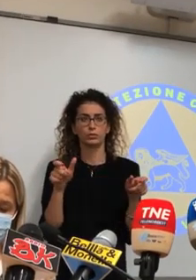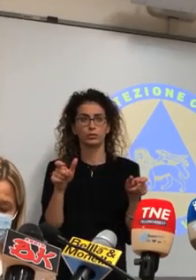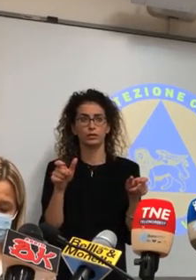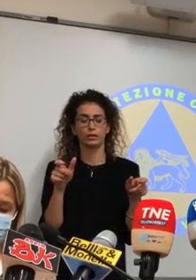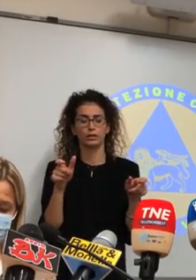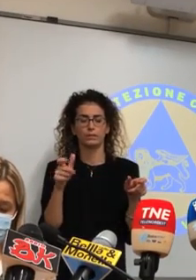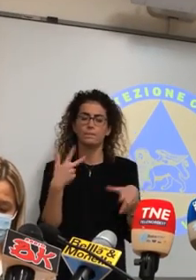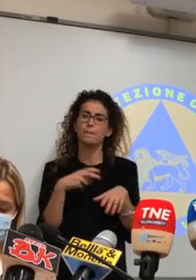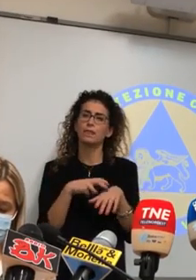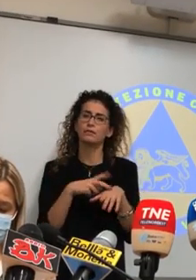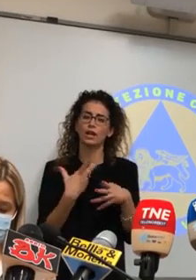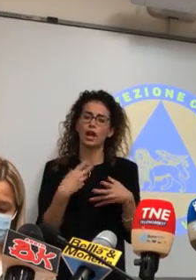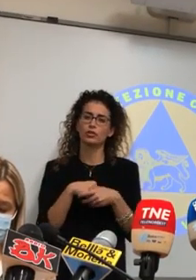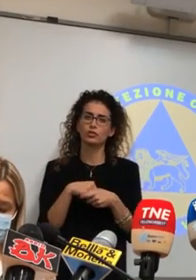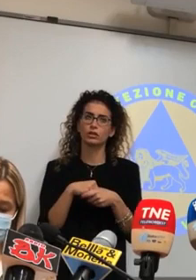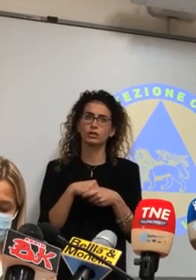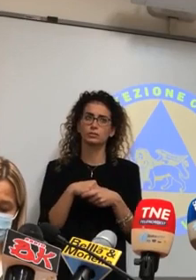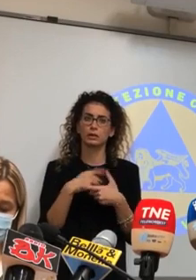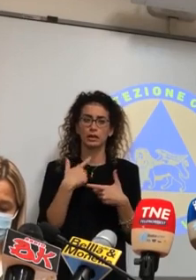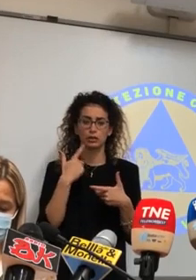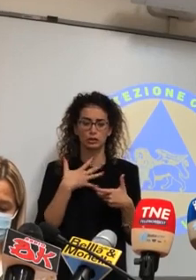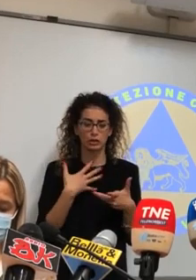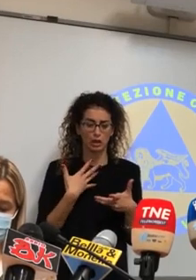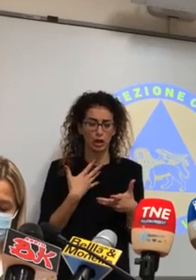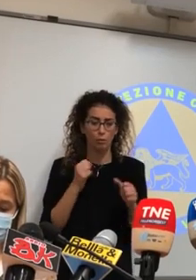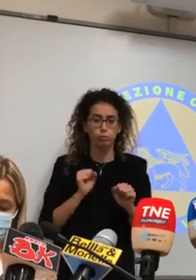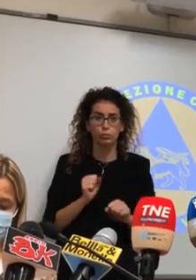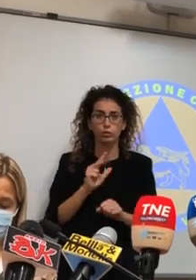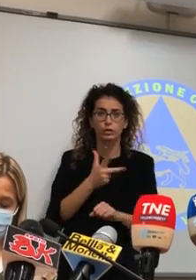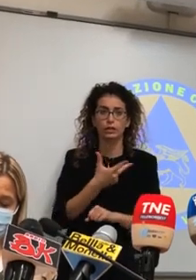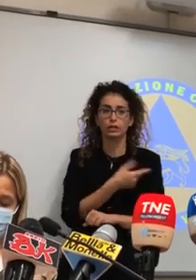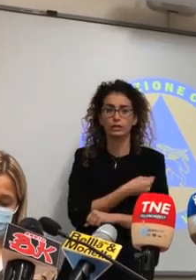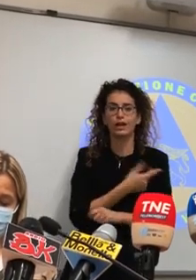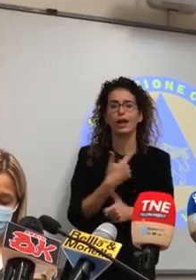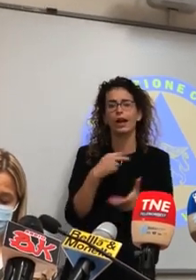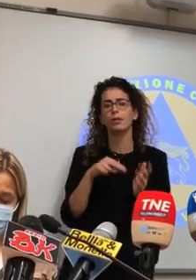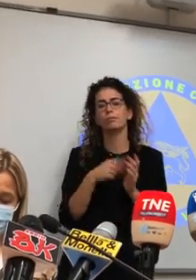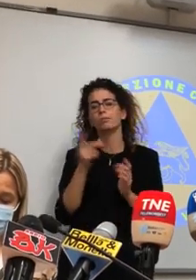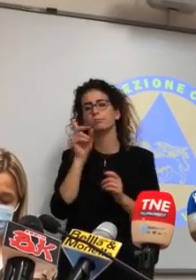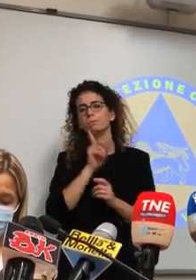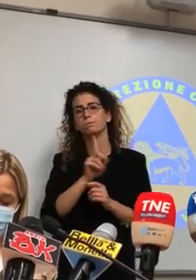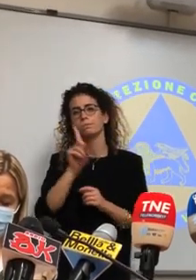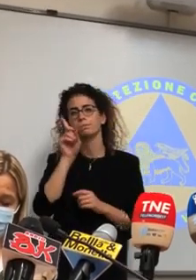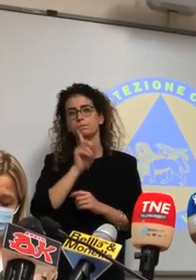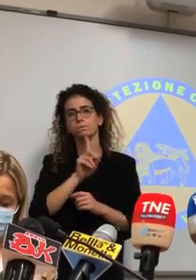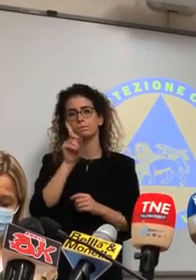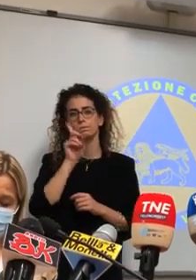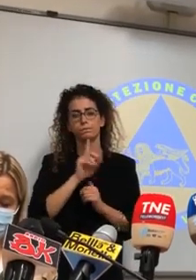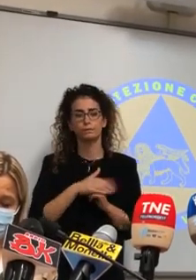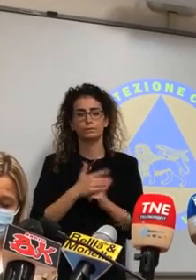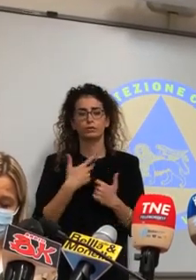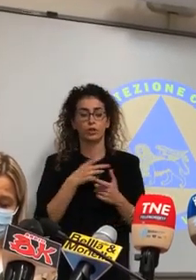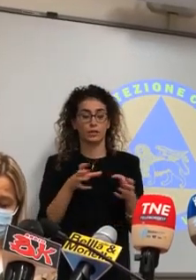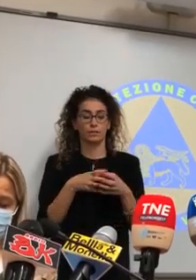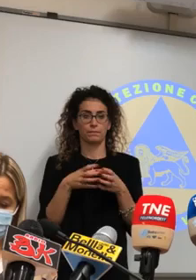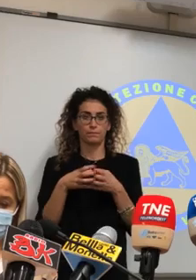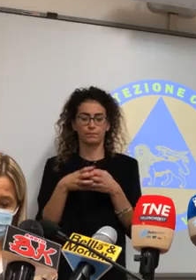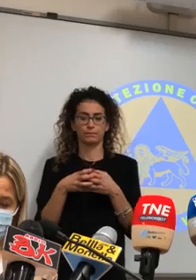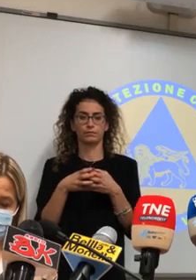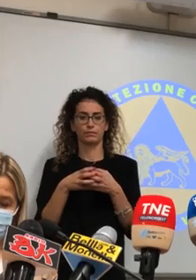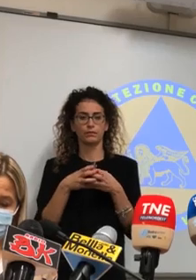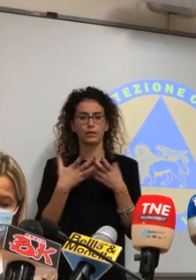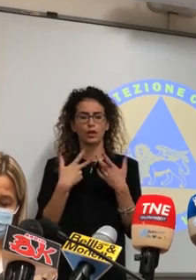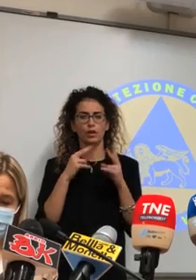si considerano fragili non sanno, no, se possono accedere alla terza dose. È vecchio e annoso problema, cioè, purtroppo sono delle categorie ben